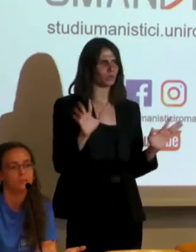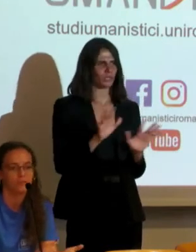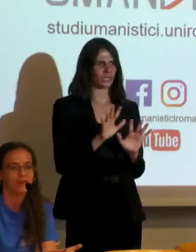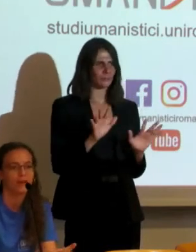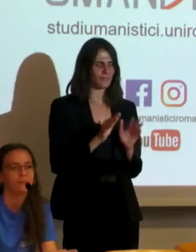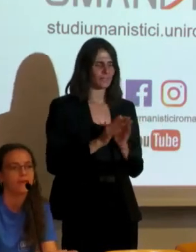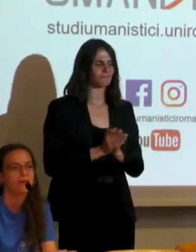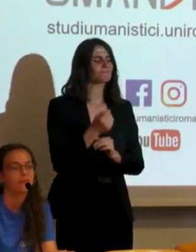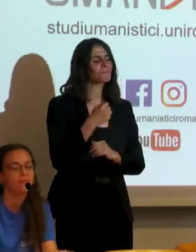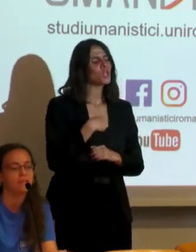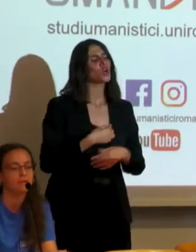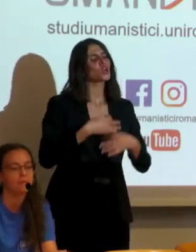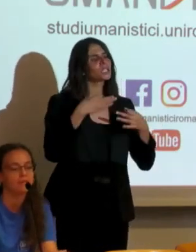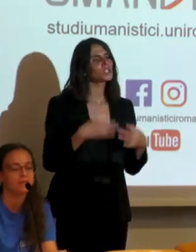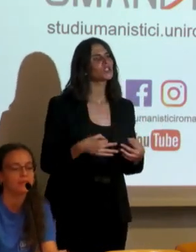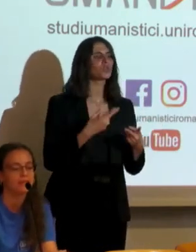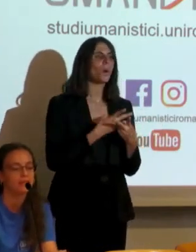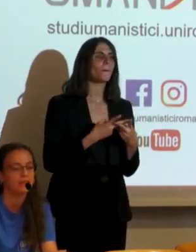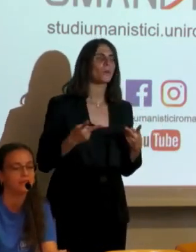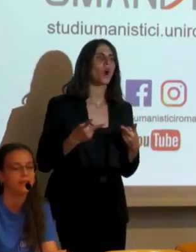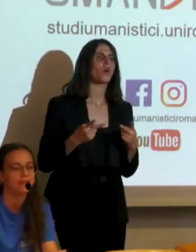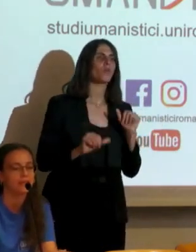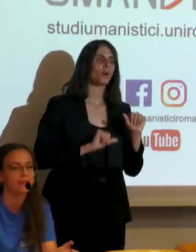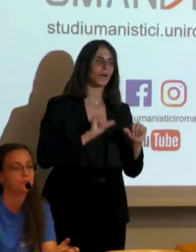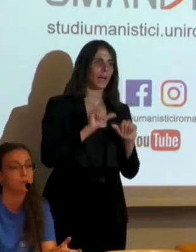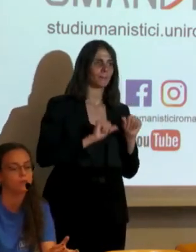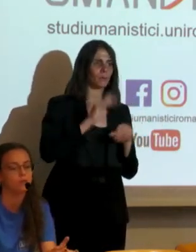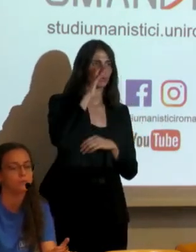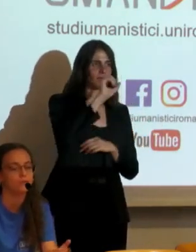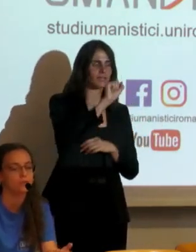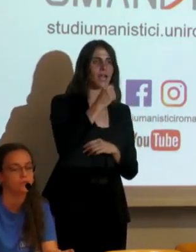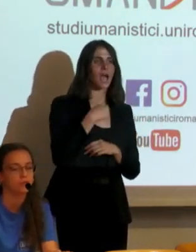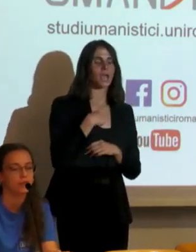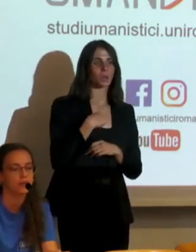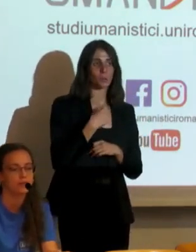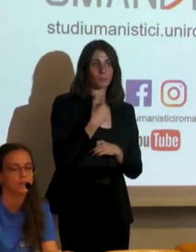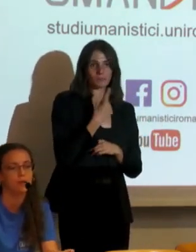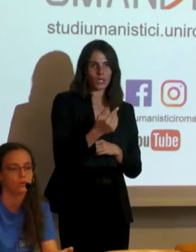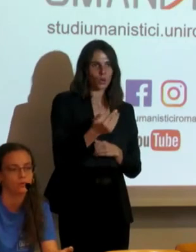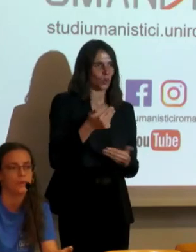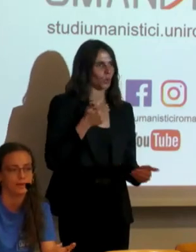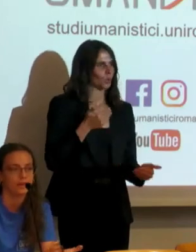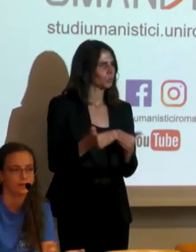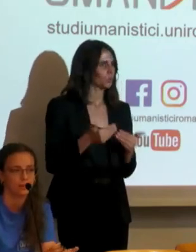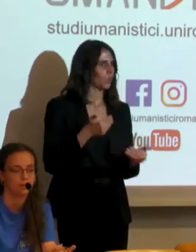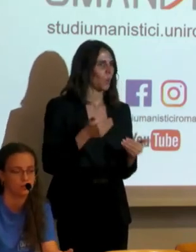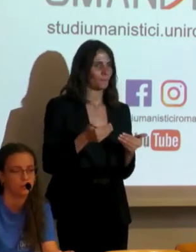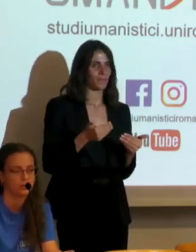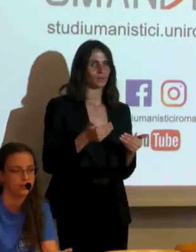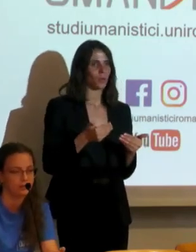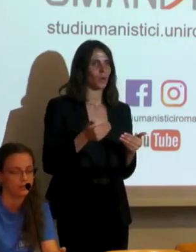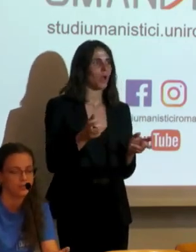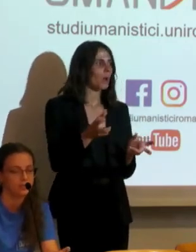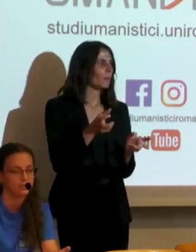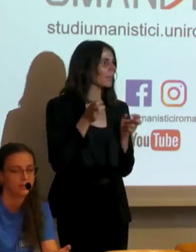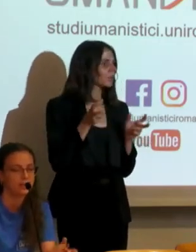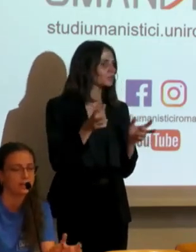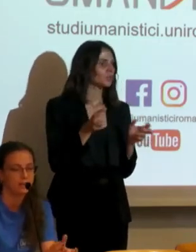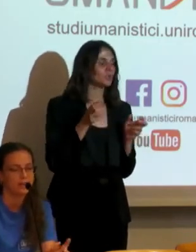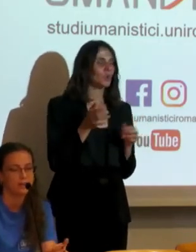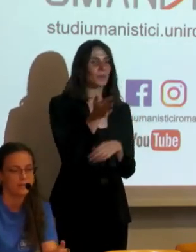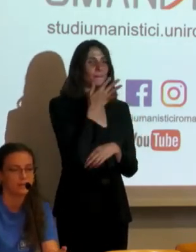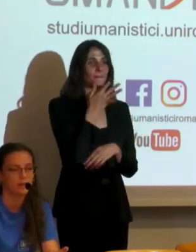deciso di provare a cambiare ed effettivamente devo dire che da subito l'impressione è stata ottima e nel corso poi della laurea